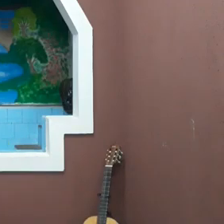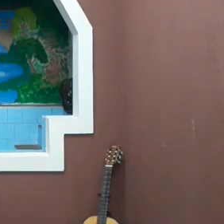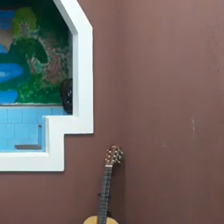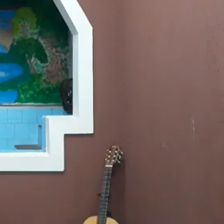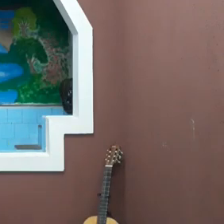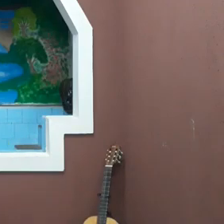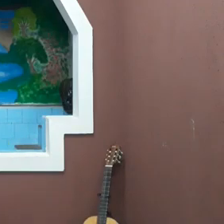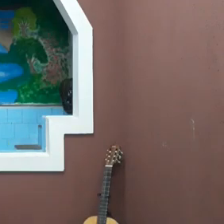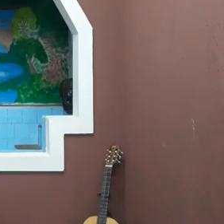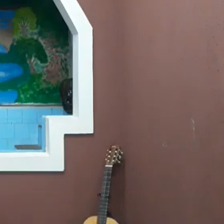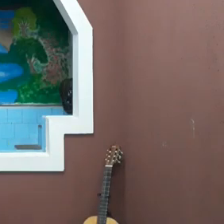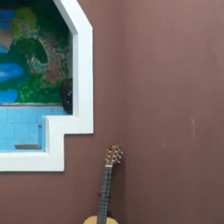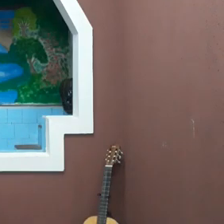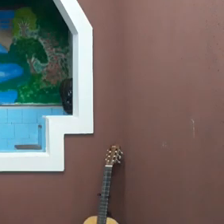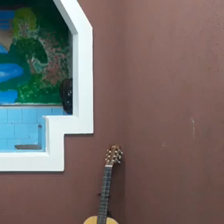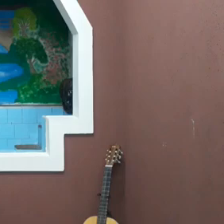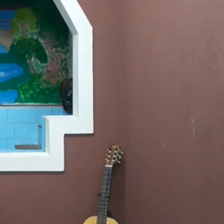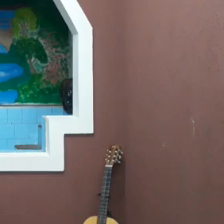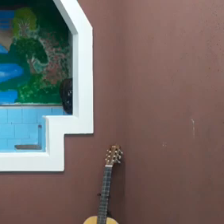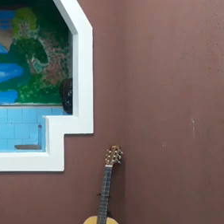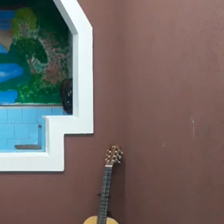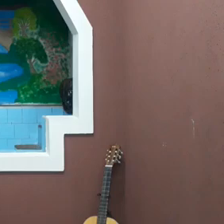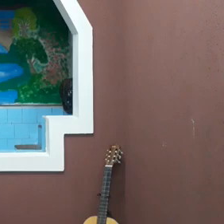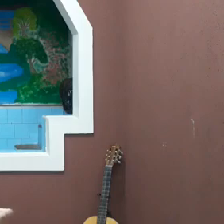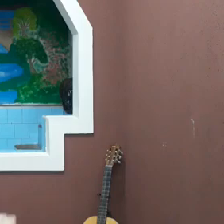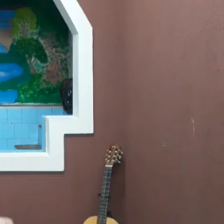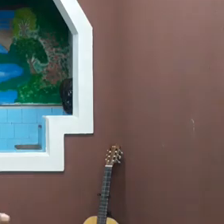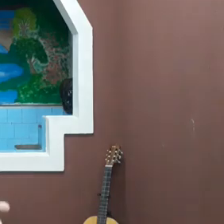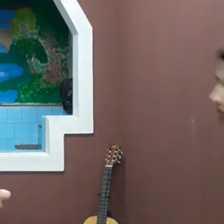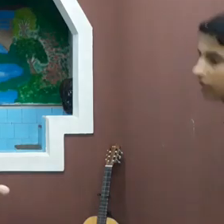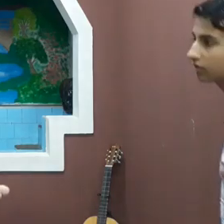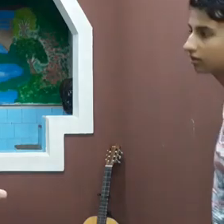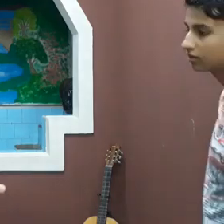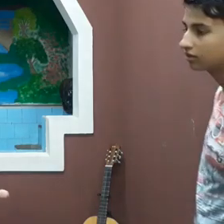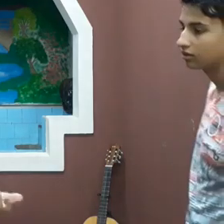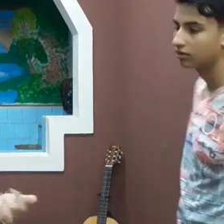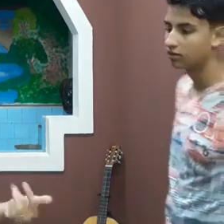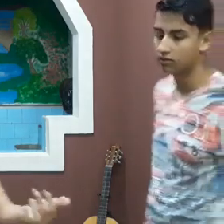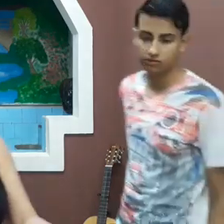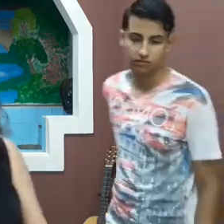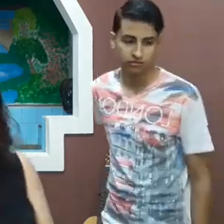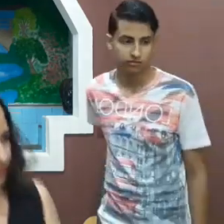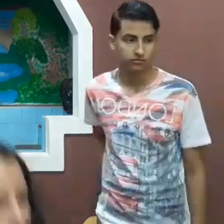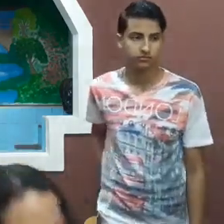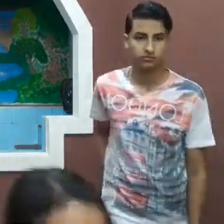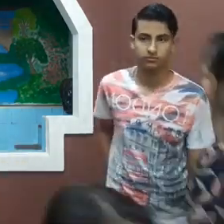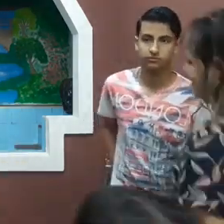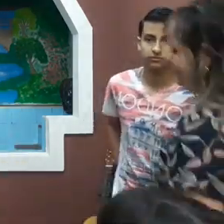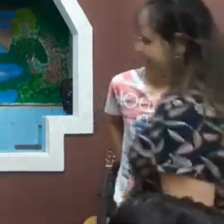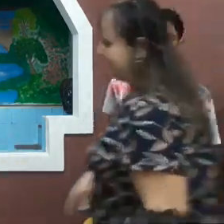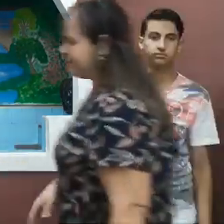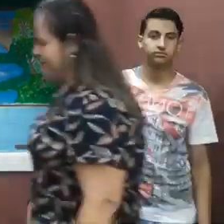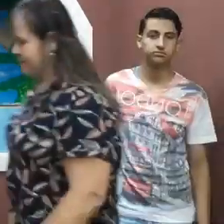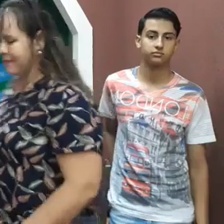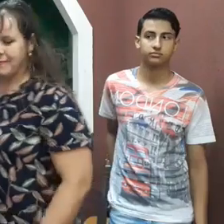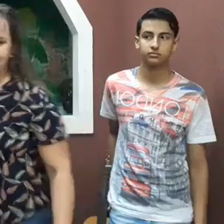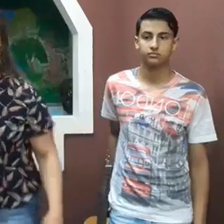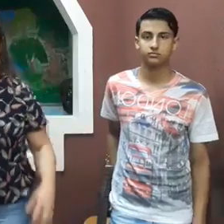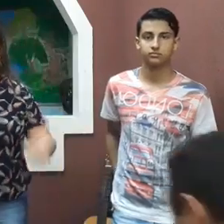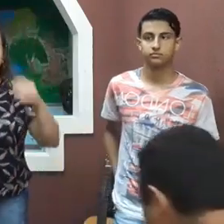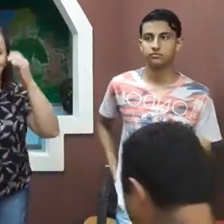Não é porque tem alguém que tem que interpretar para eles, né? Então, Rafinha, fica aí, você fica aqui embaixo perguntando para eles. Não é?